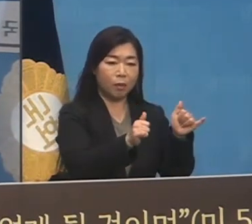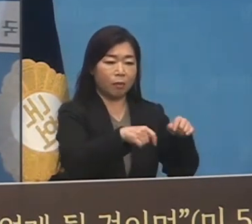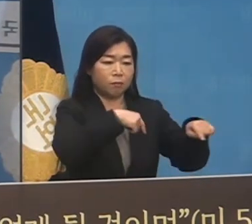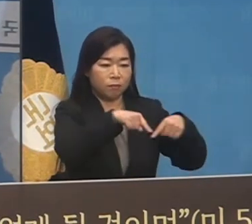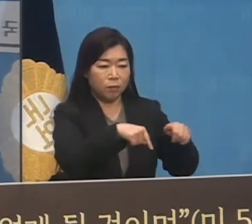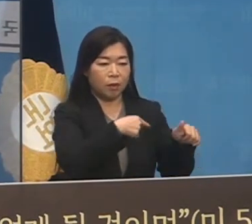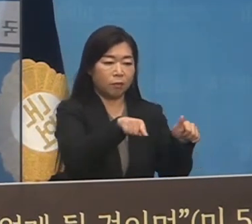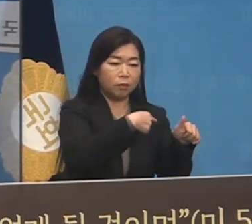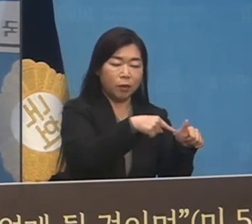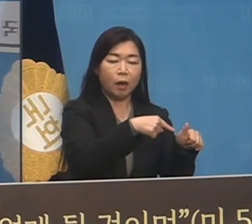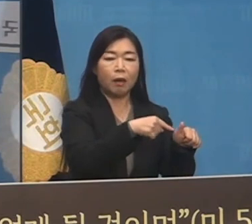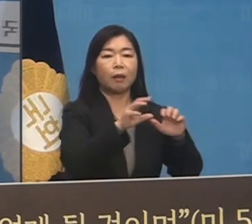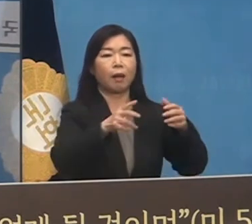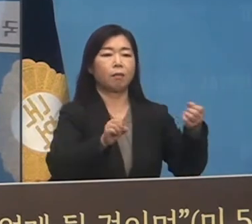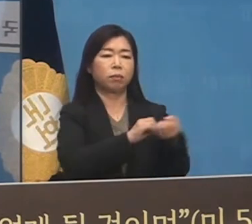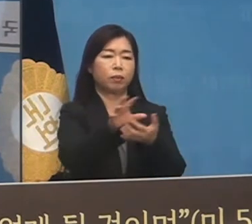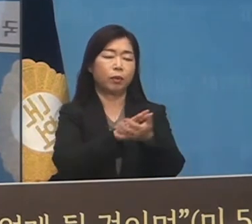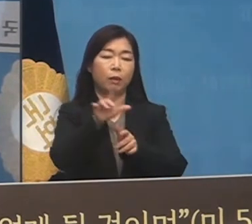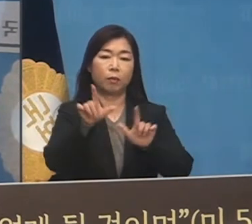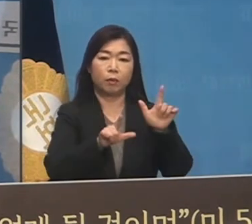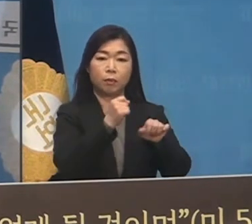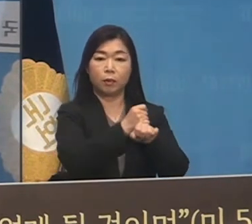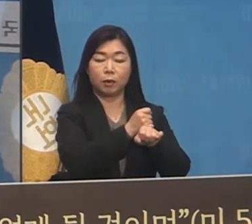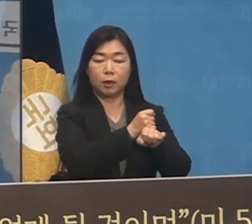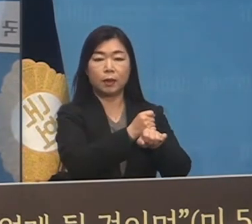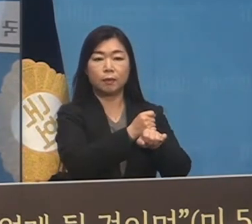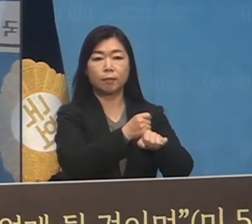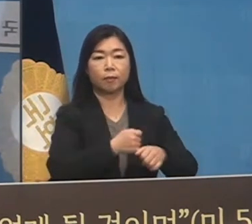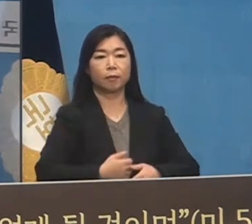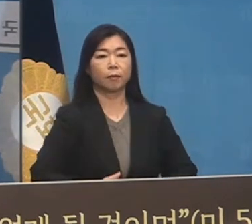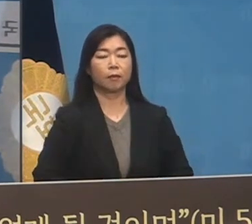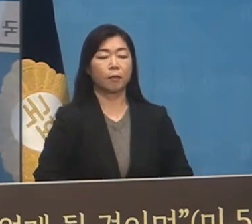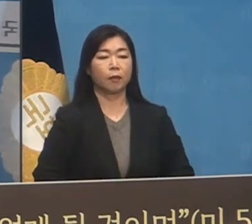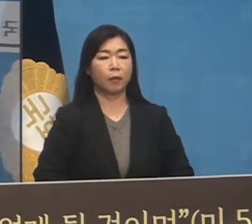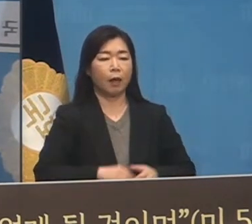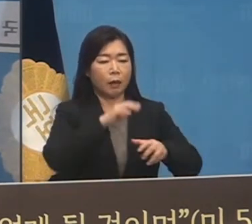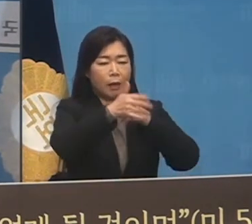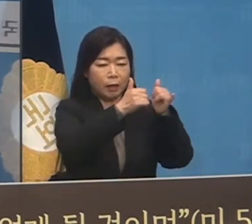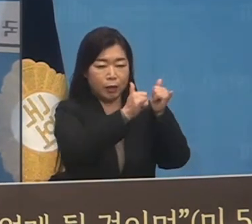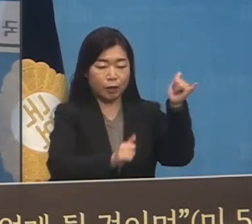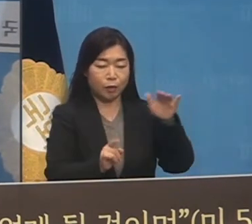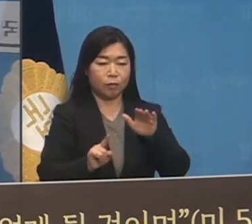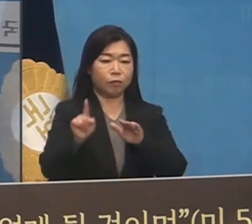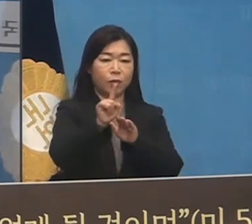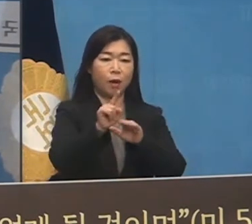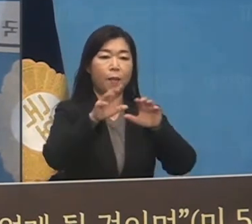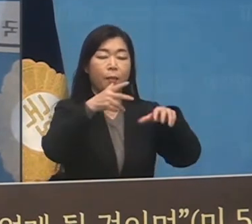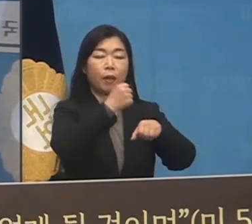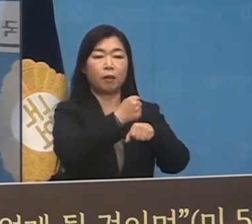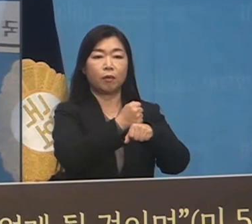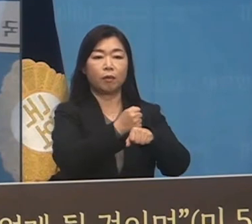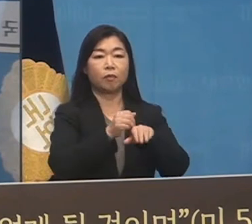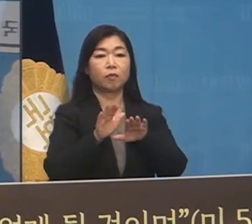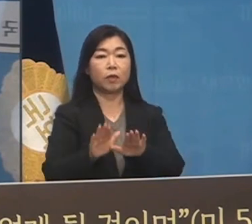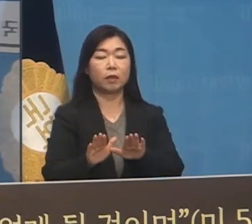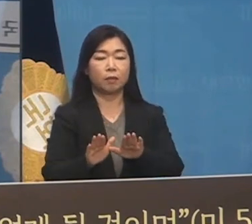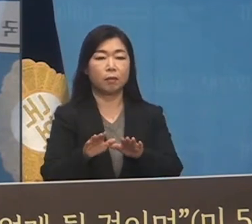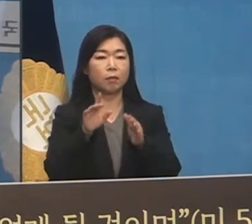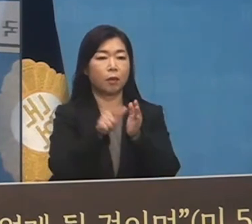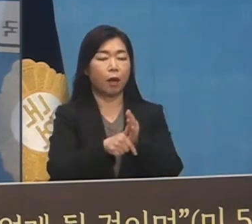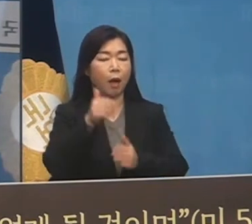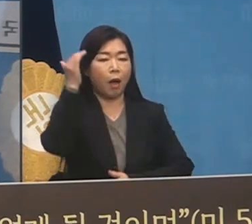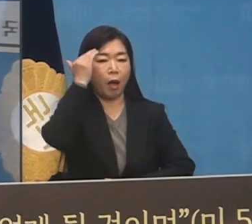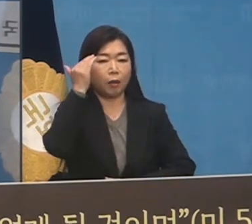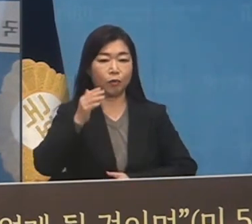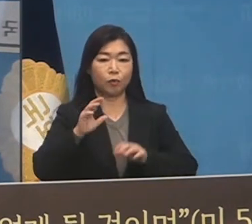인적 난신되어 나라를 어지럽히고 있다. 세계 인류 국가로 도약할 시점에서